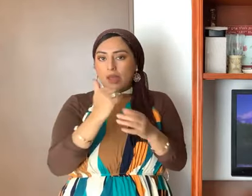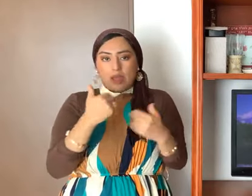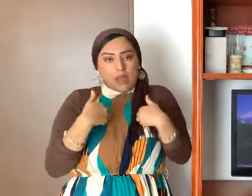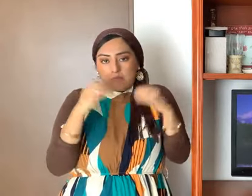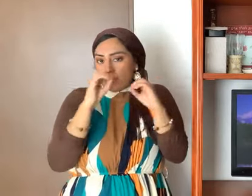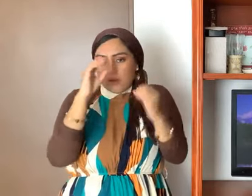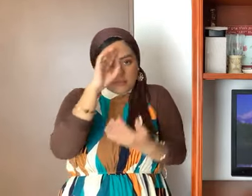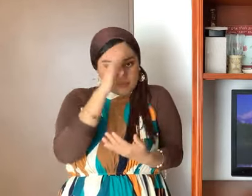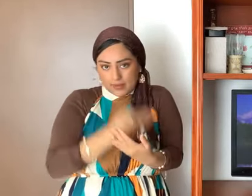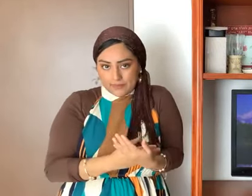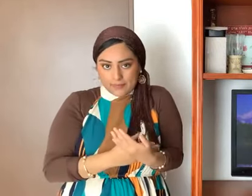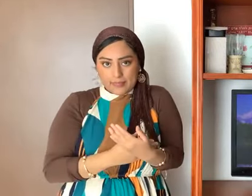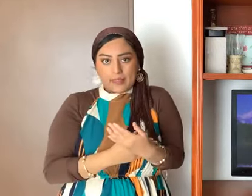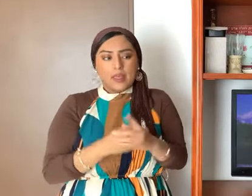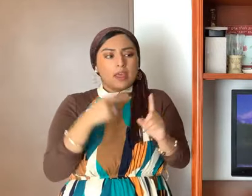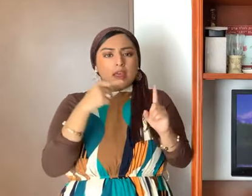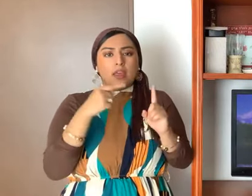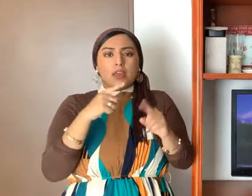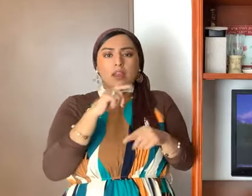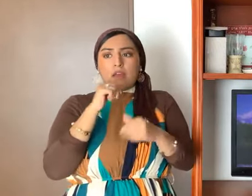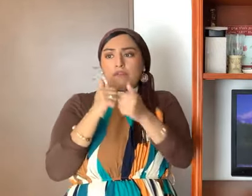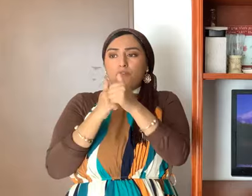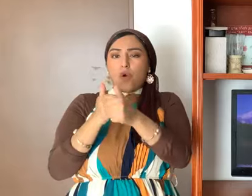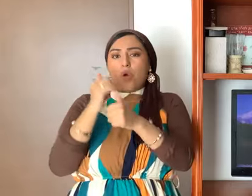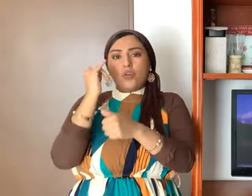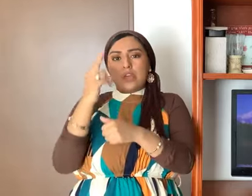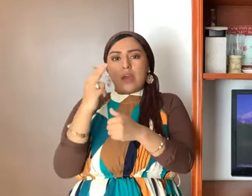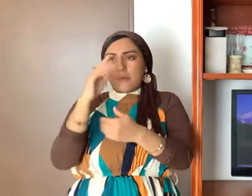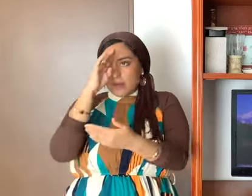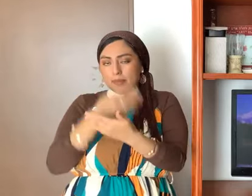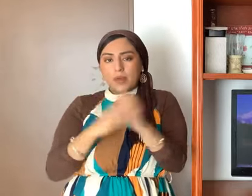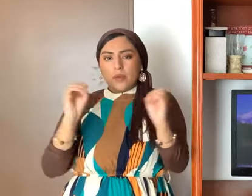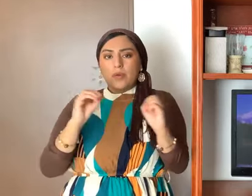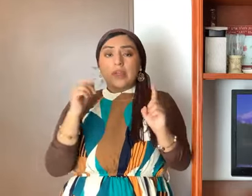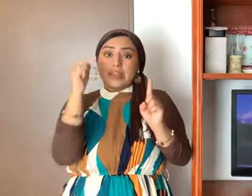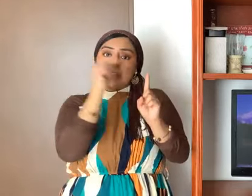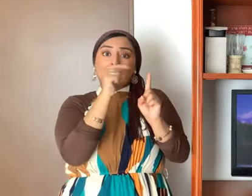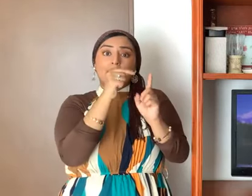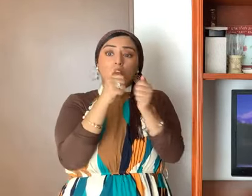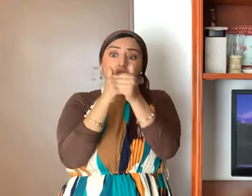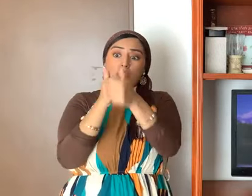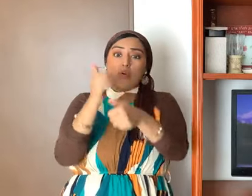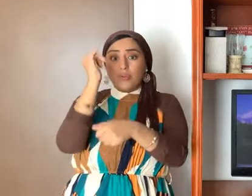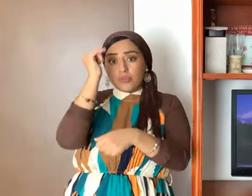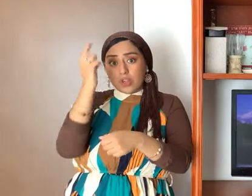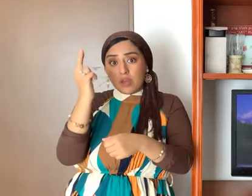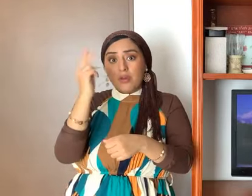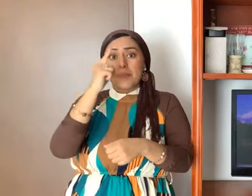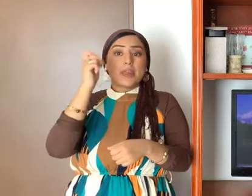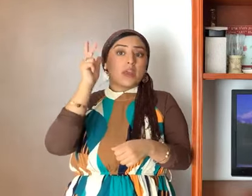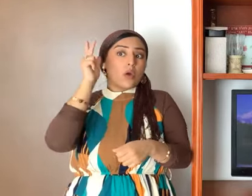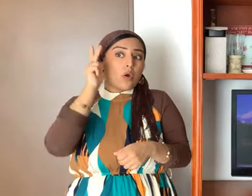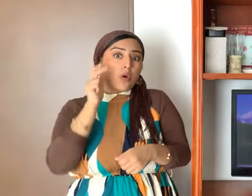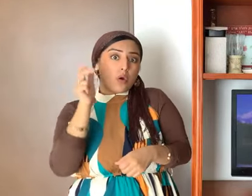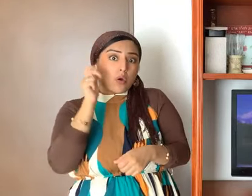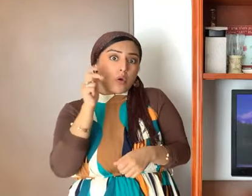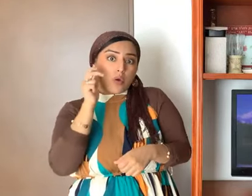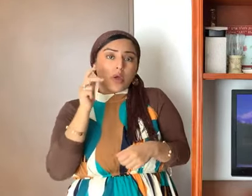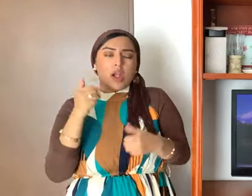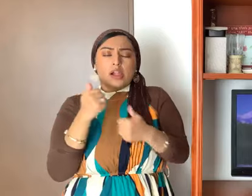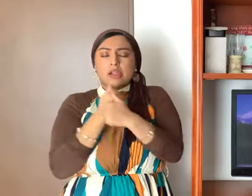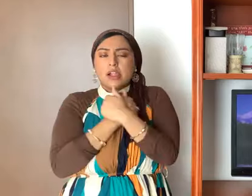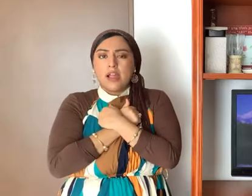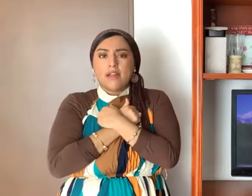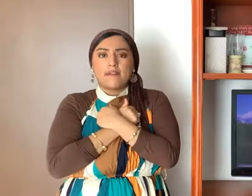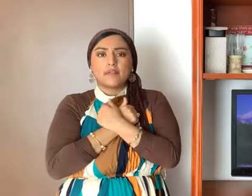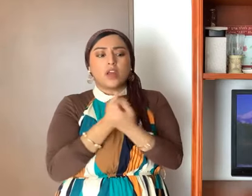hijo, pero no siguió a Yahweh por no tener un hijo. Él siguió a Yahweh porque le escuchó, le